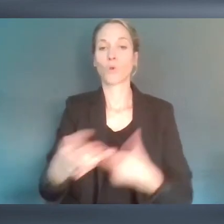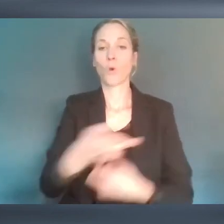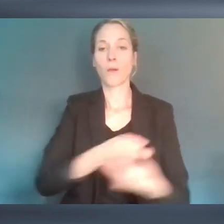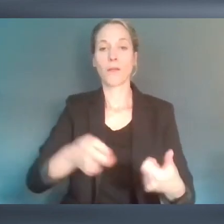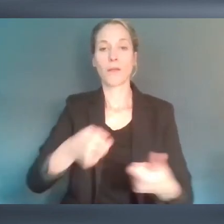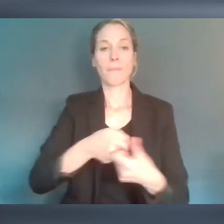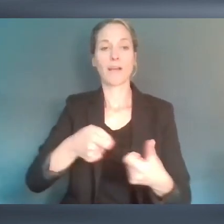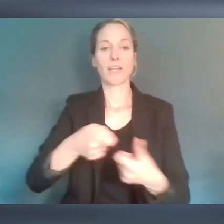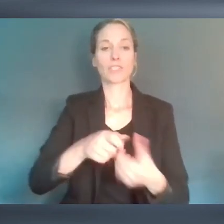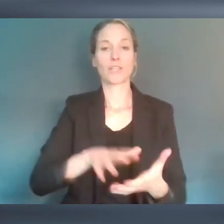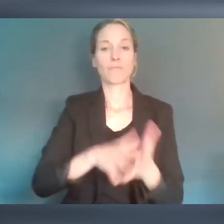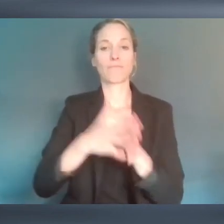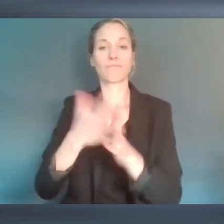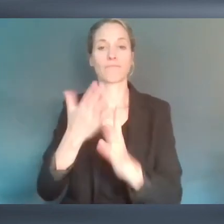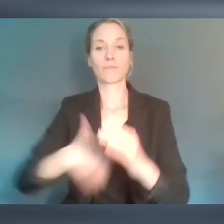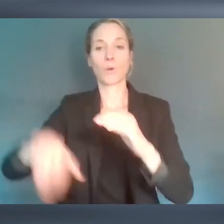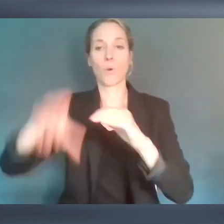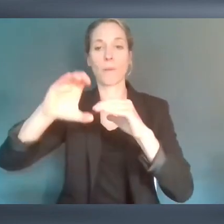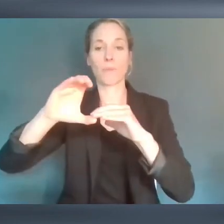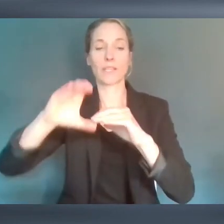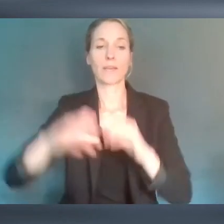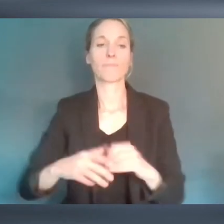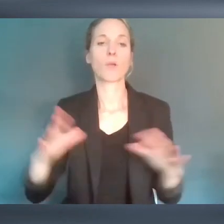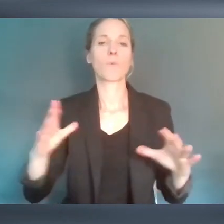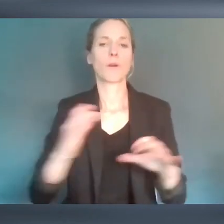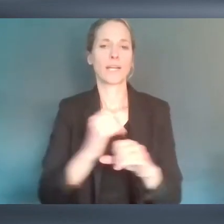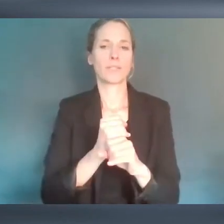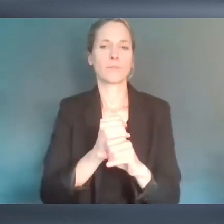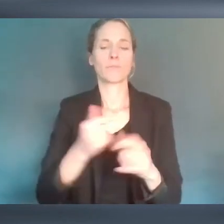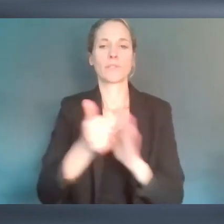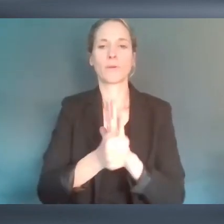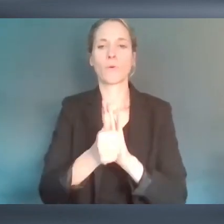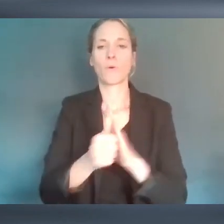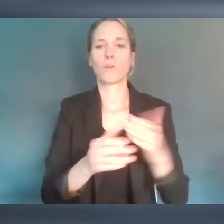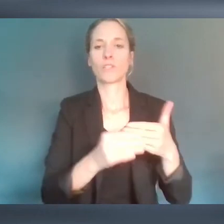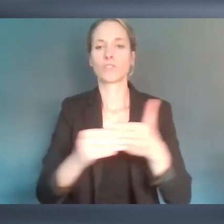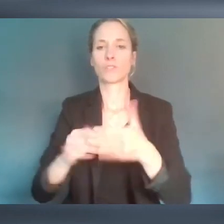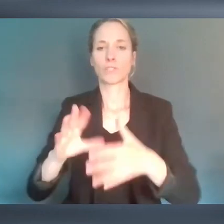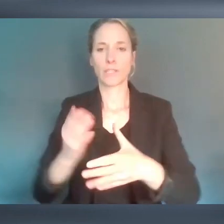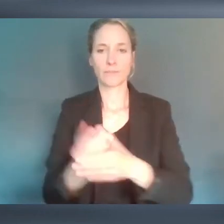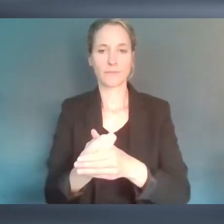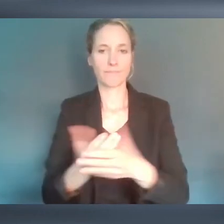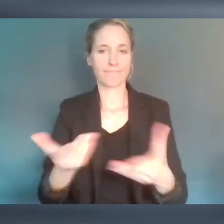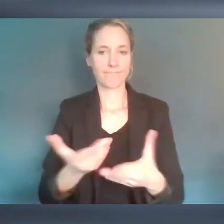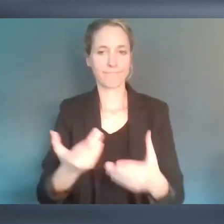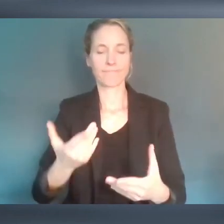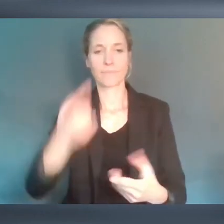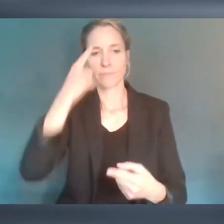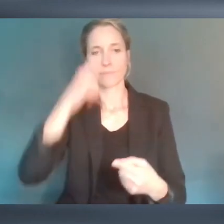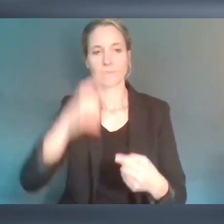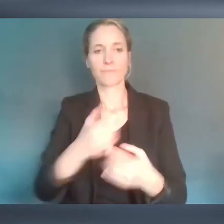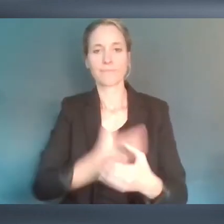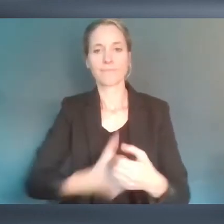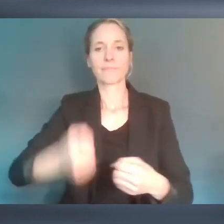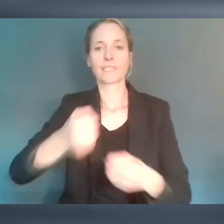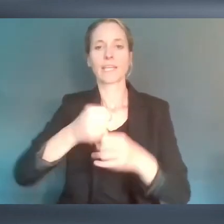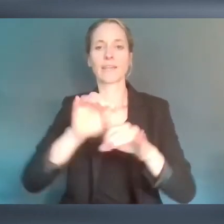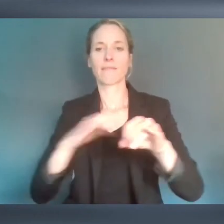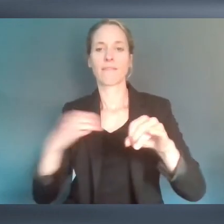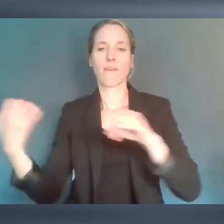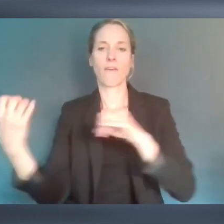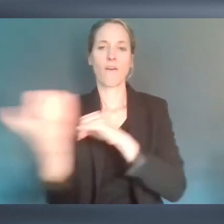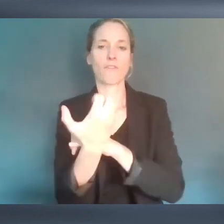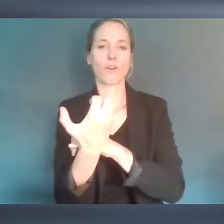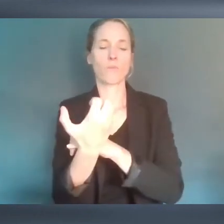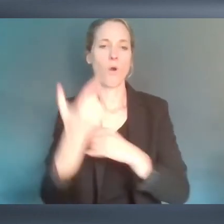le rôle du leadership inclusif, c'est finalement de créer un environnement pour employer et valoriser la